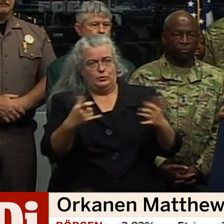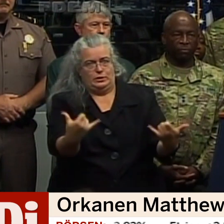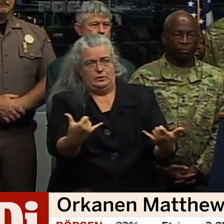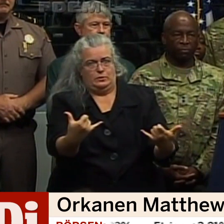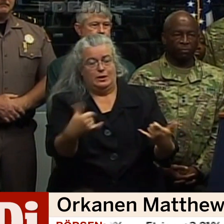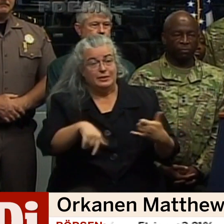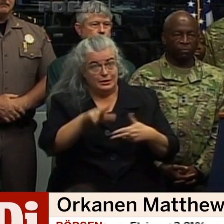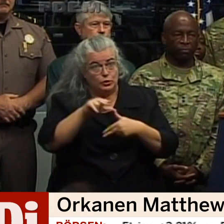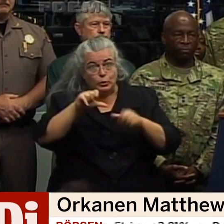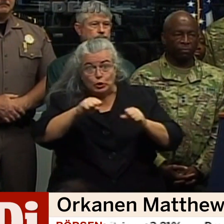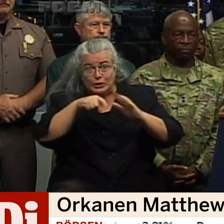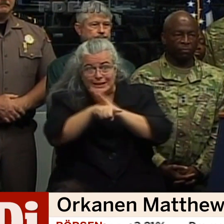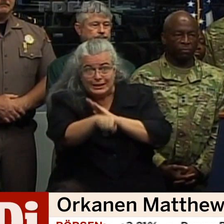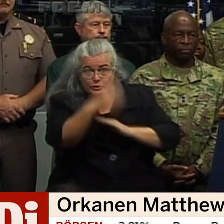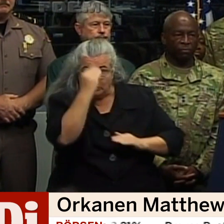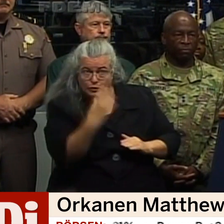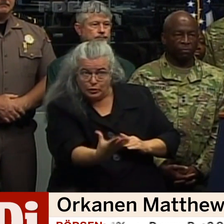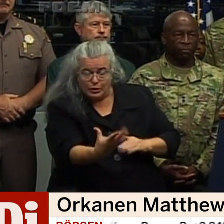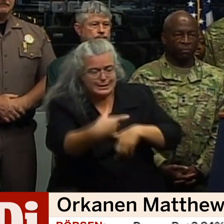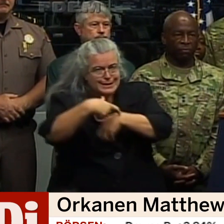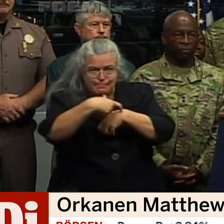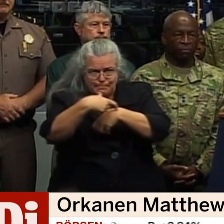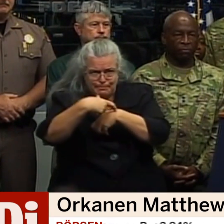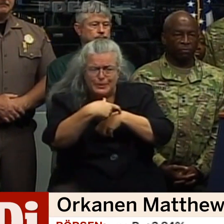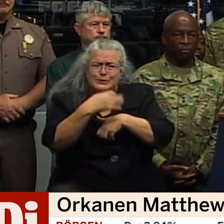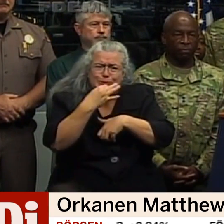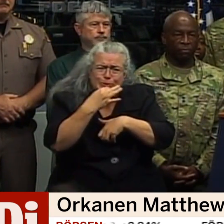This storm will kill you. Time is running out. We don't have that much time left.